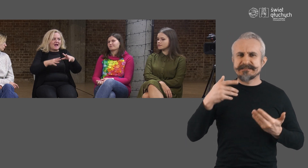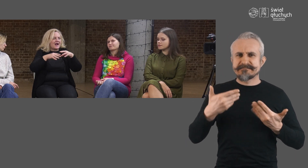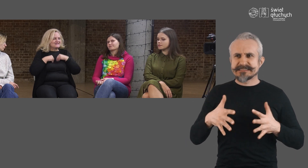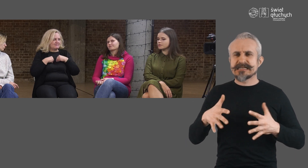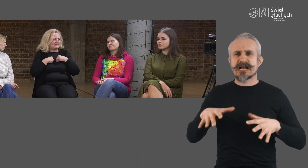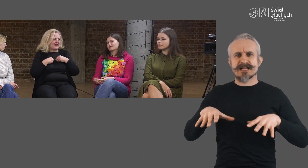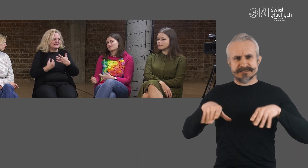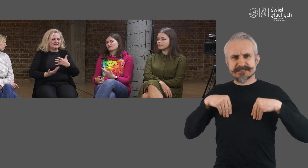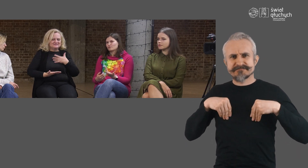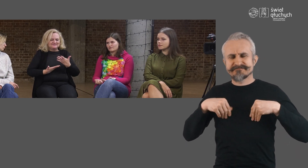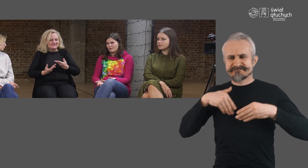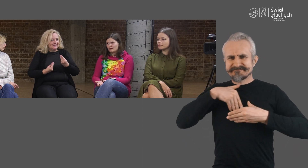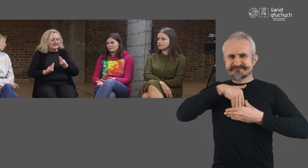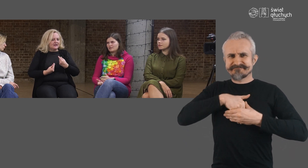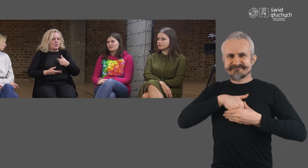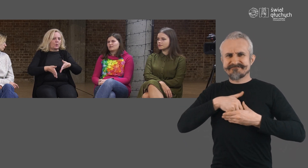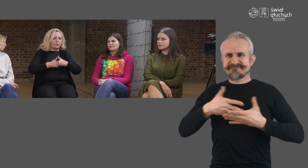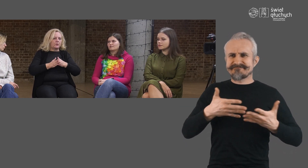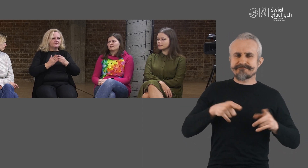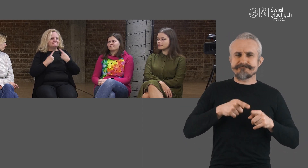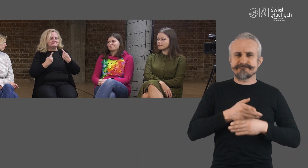zaakceptować, też jakby to ukrywałam.